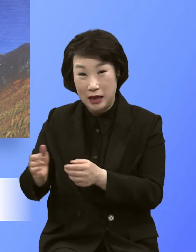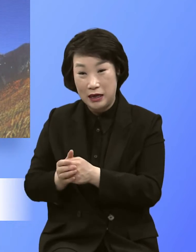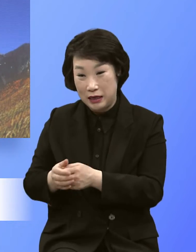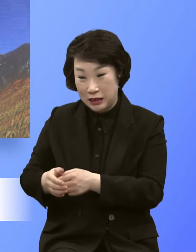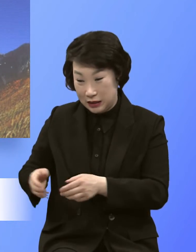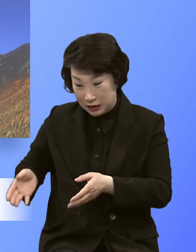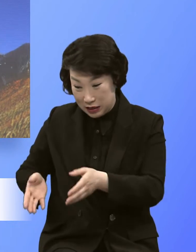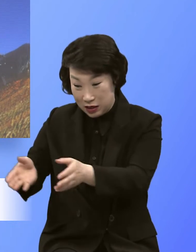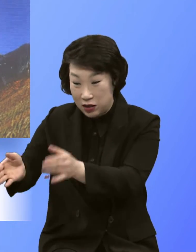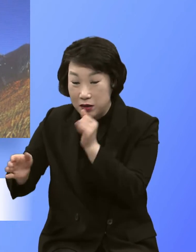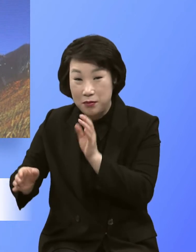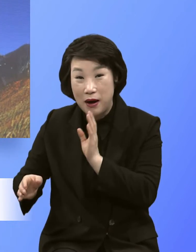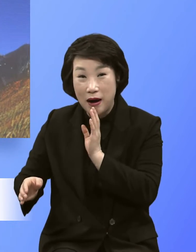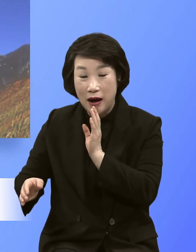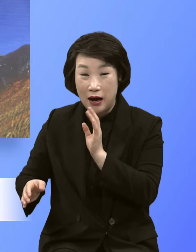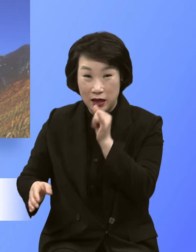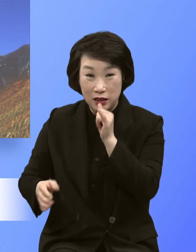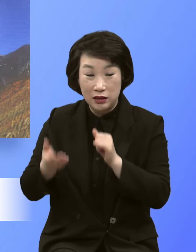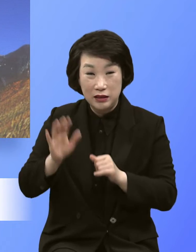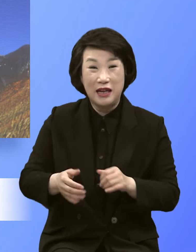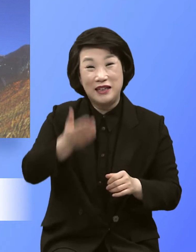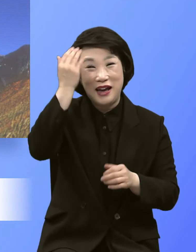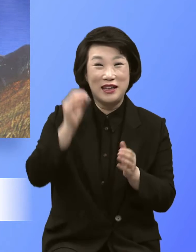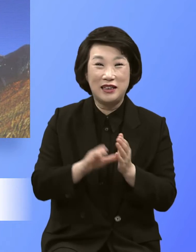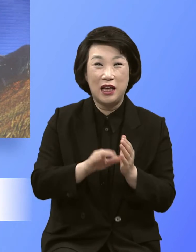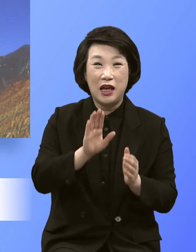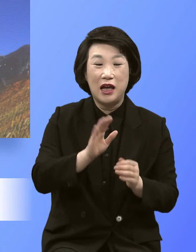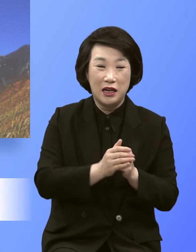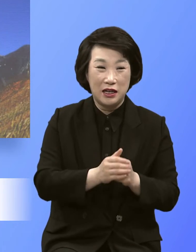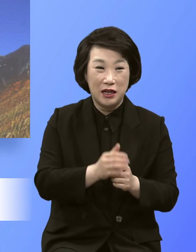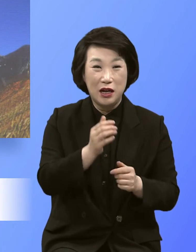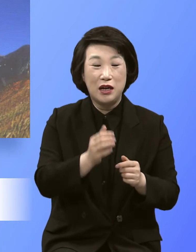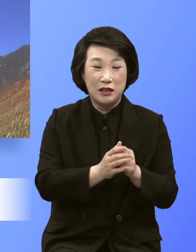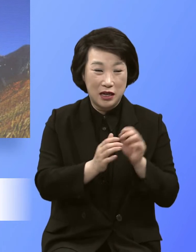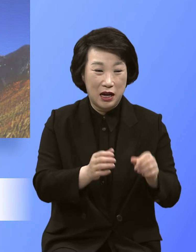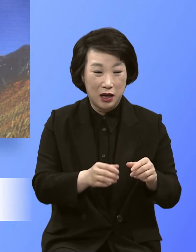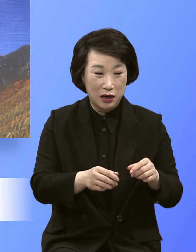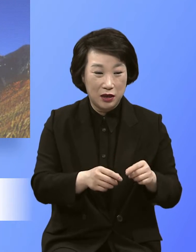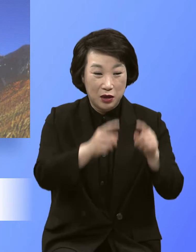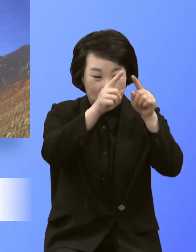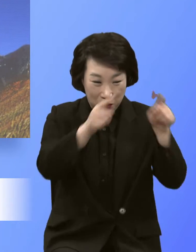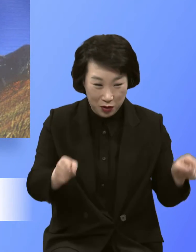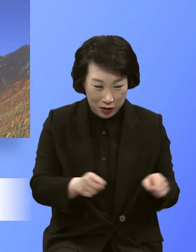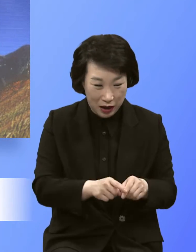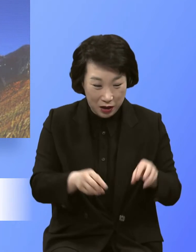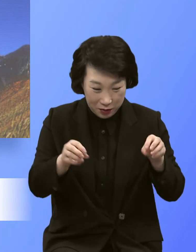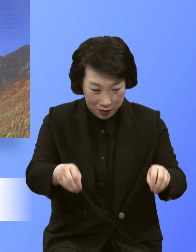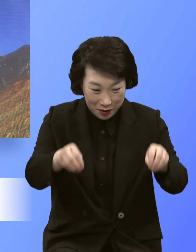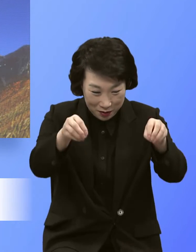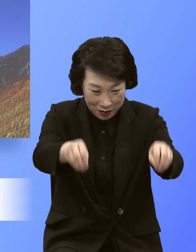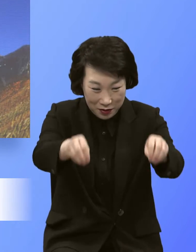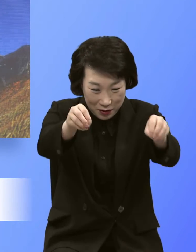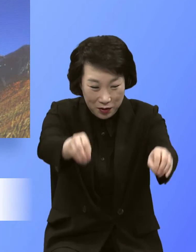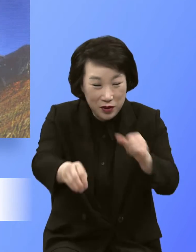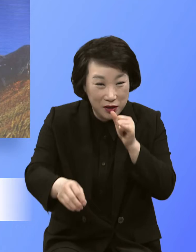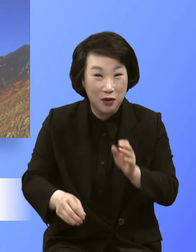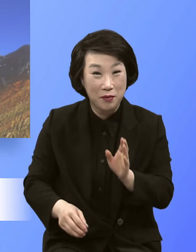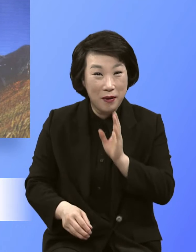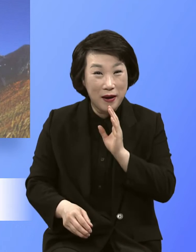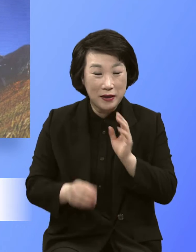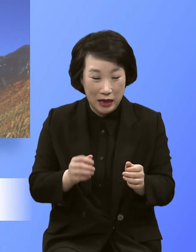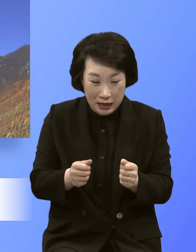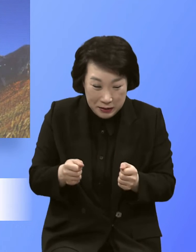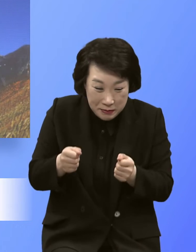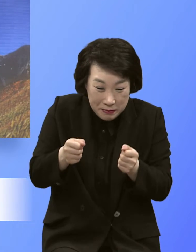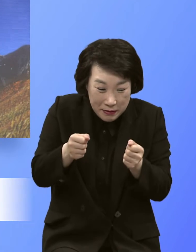봉을 세워놨어요. 봉을. 그래서 쭉 그 사이가 얼마 안 됩니다. 조금만 틀리면